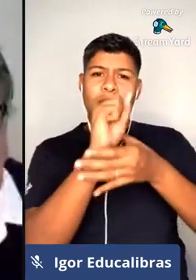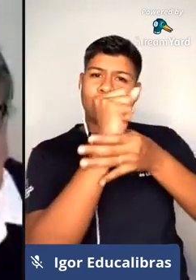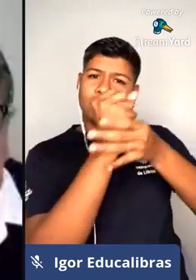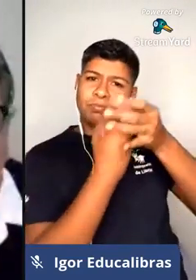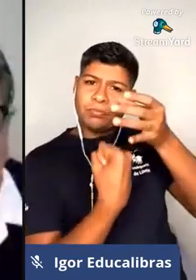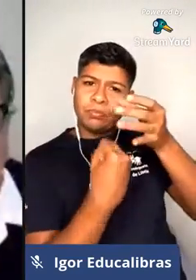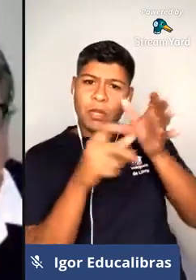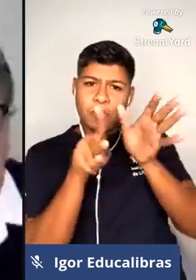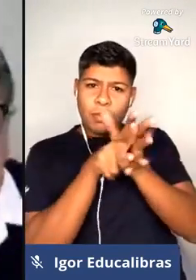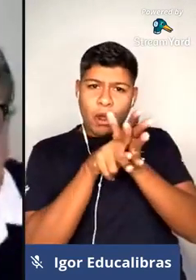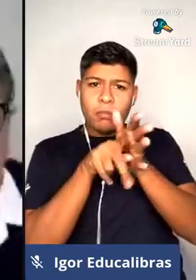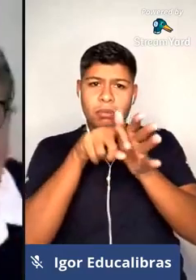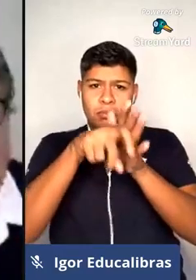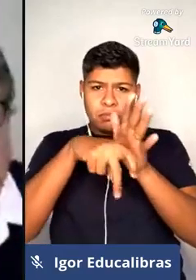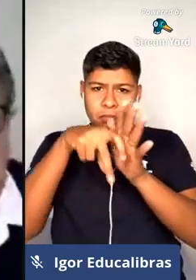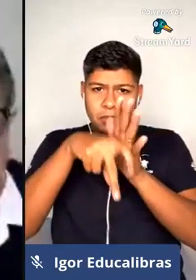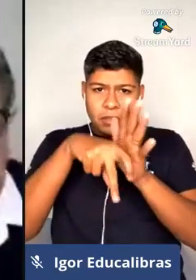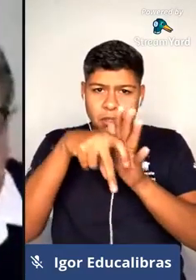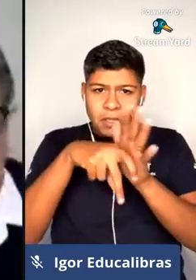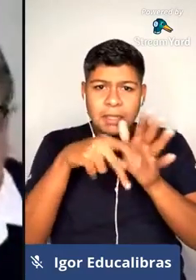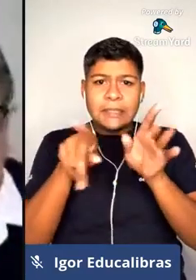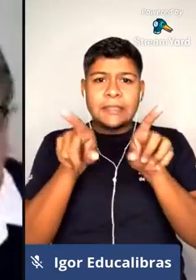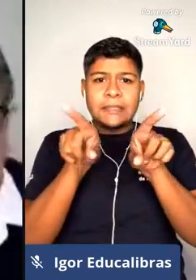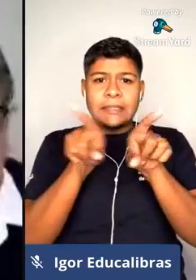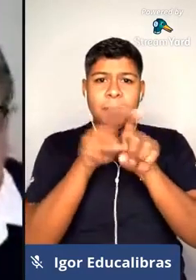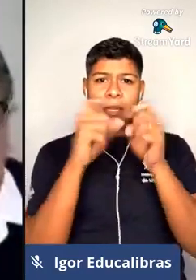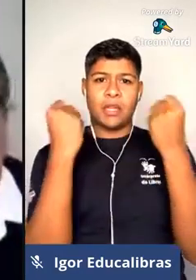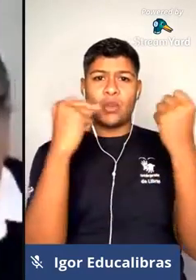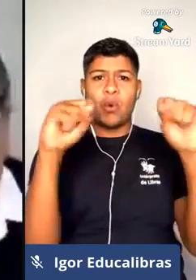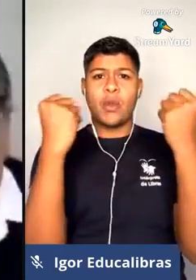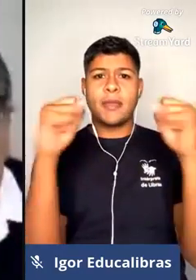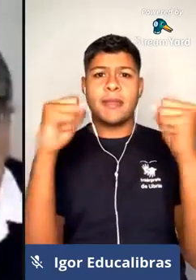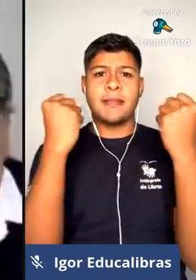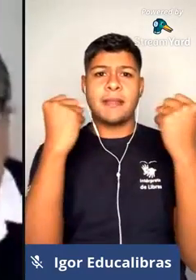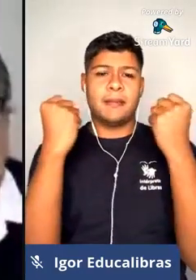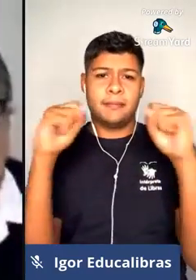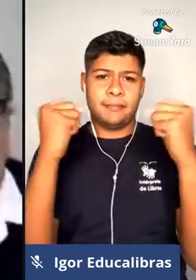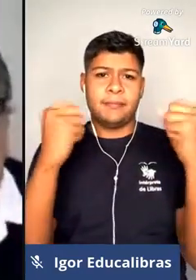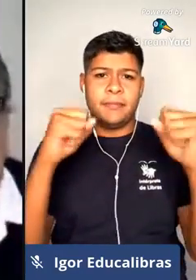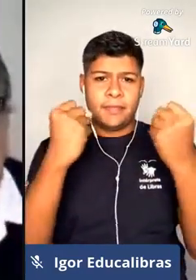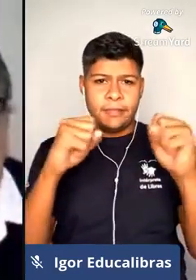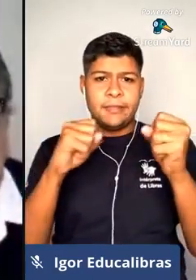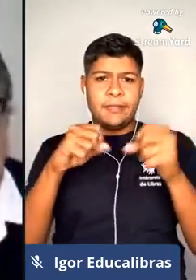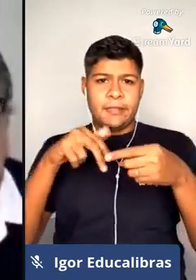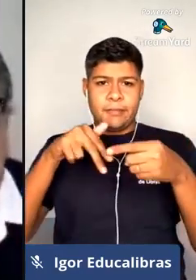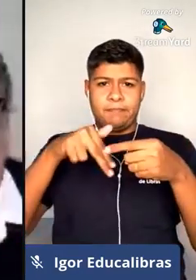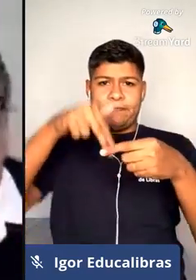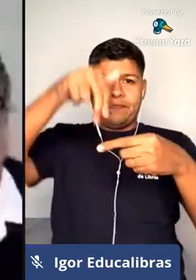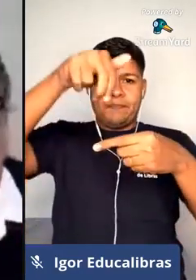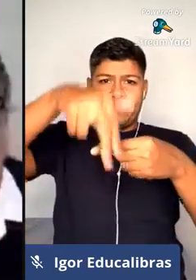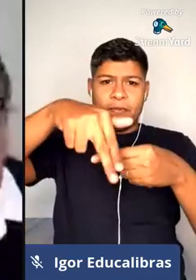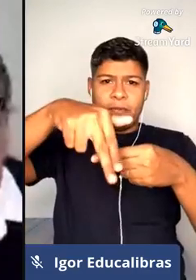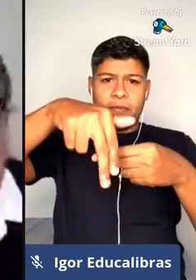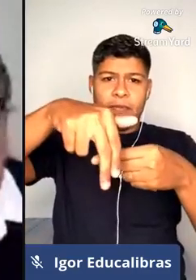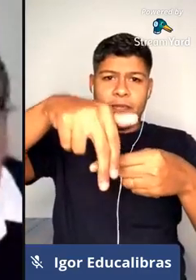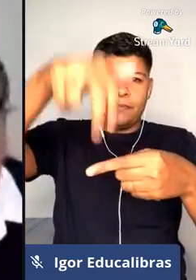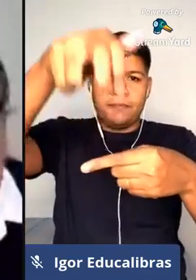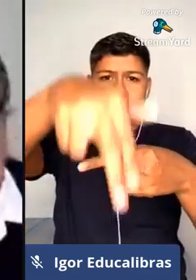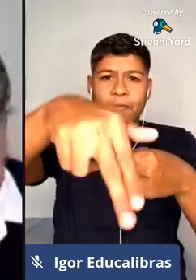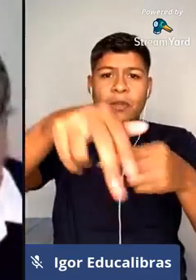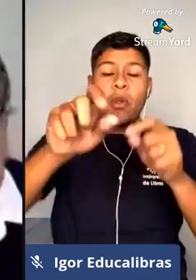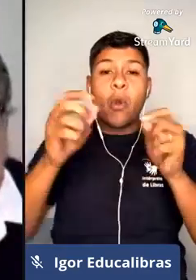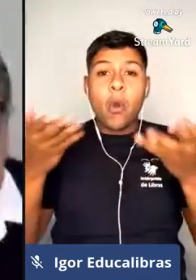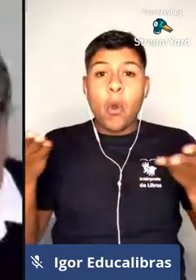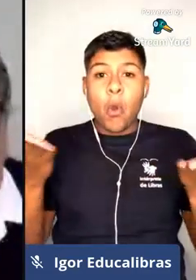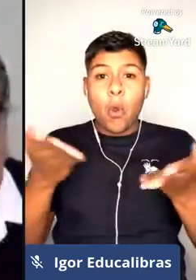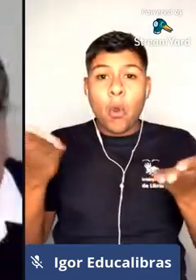de rodas aos Jogos de Paris e corridas, né, de obstáculos nos Jogos de Paris, o que hoje